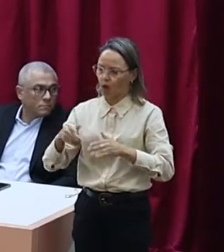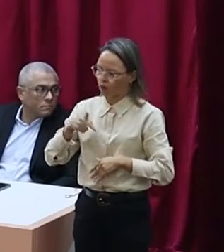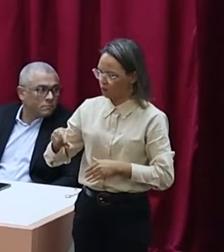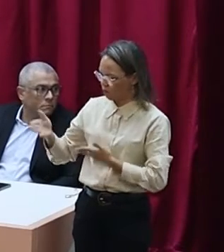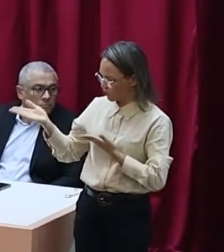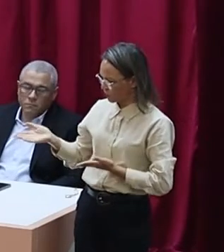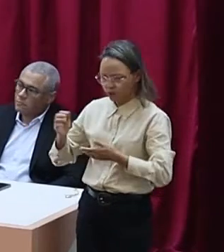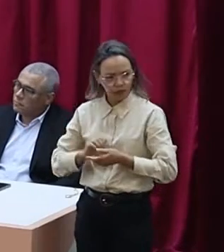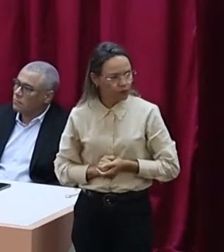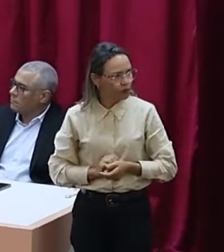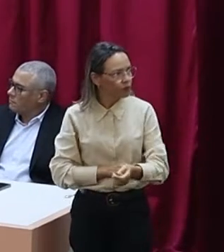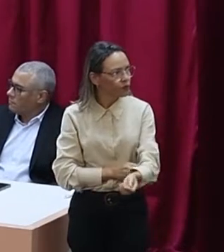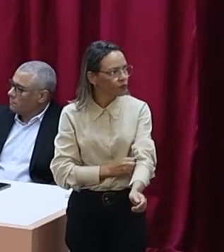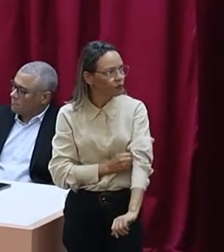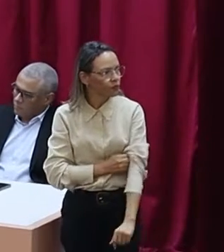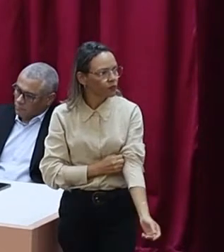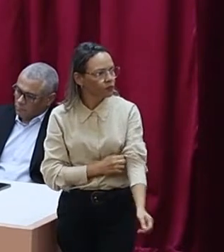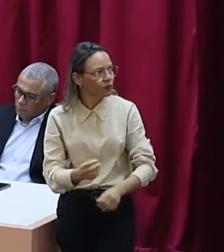professor.